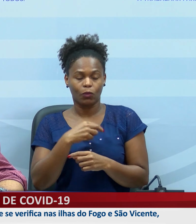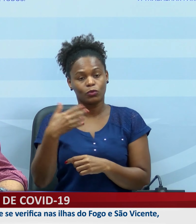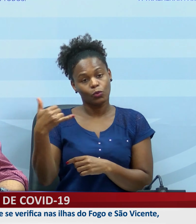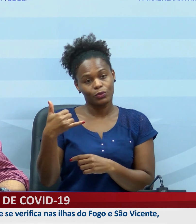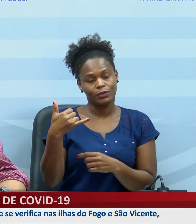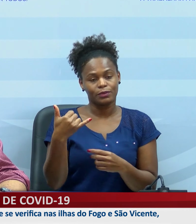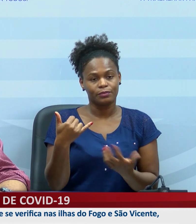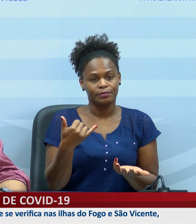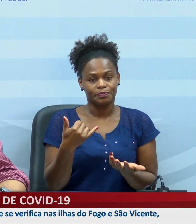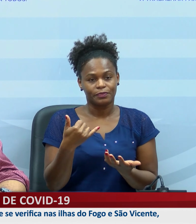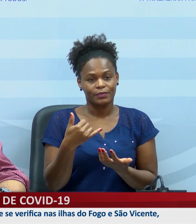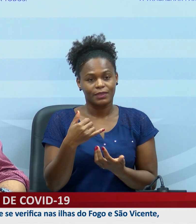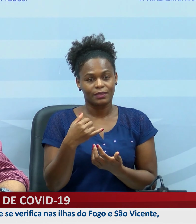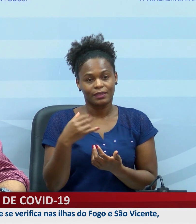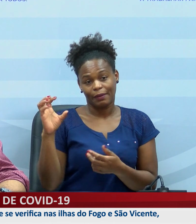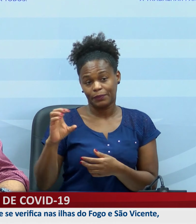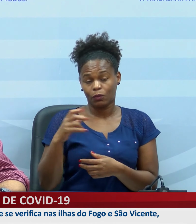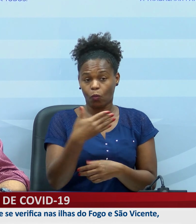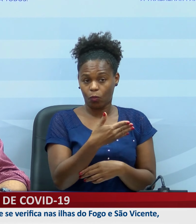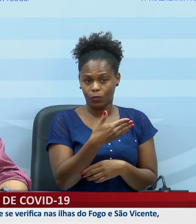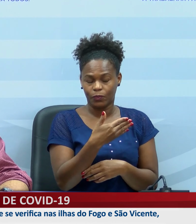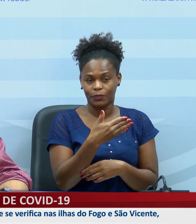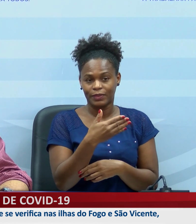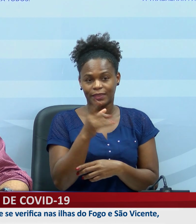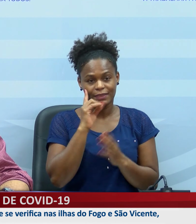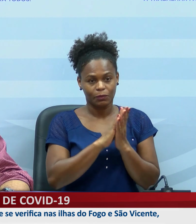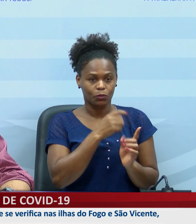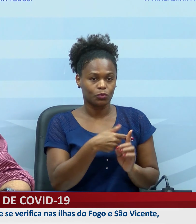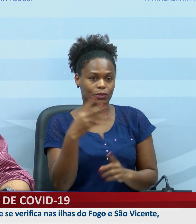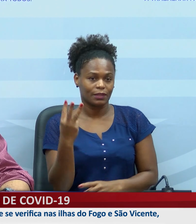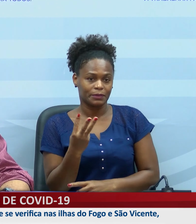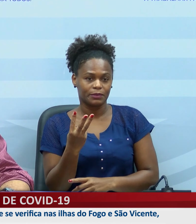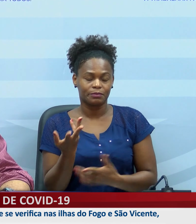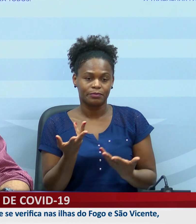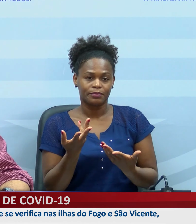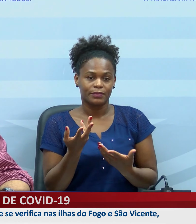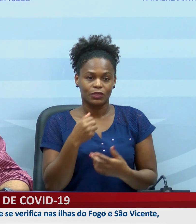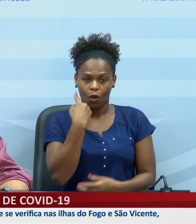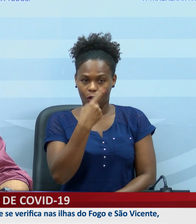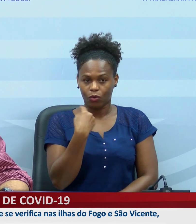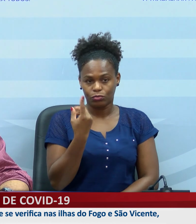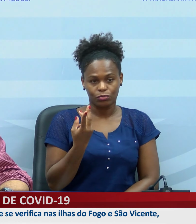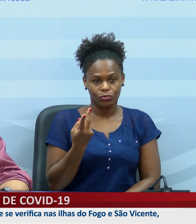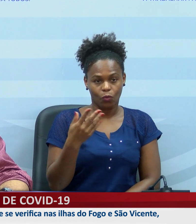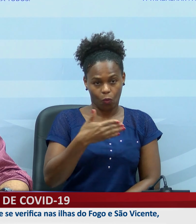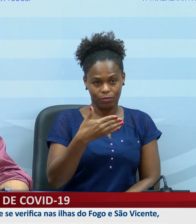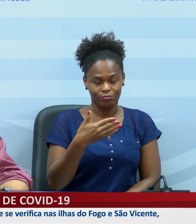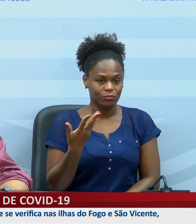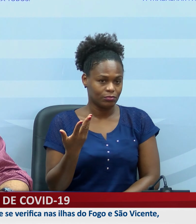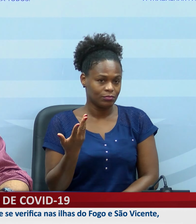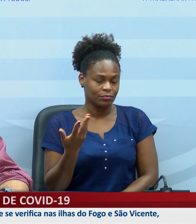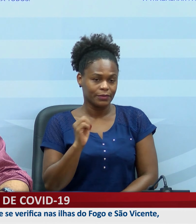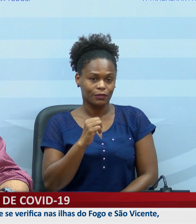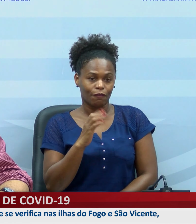2, São Miguel 1, Santa Cruz 3, São Lourenço dos Órgãos 1,